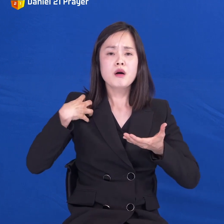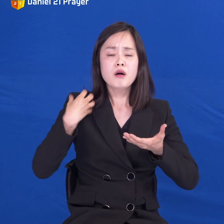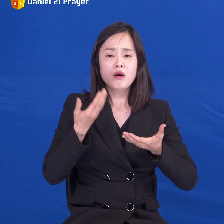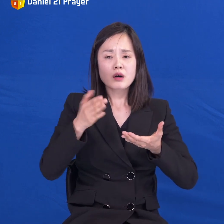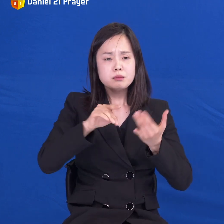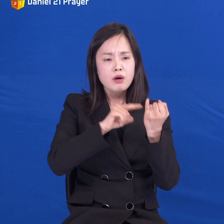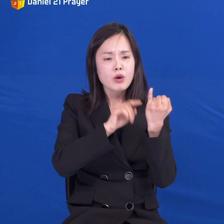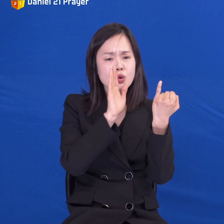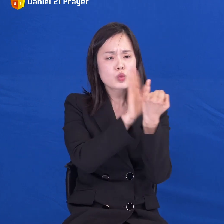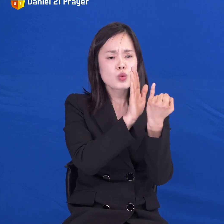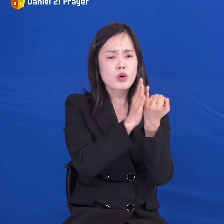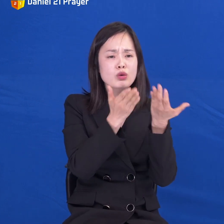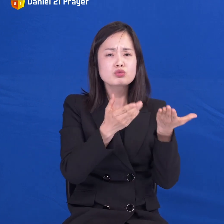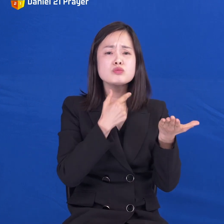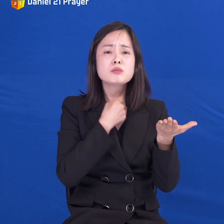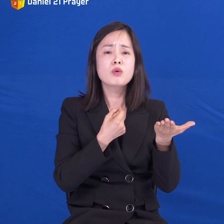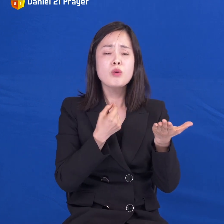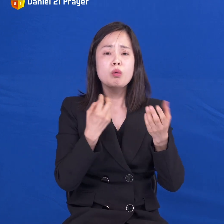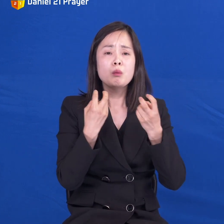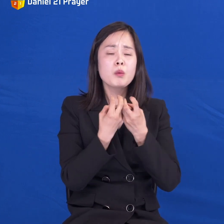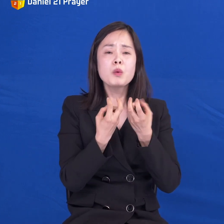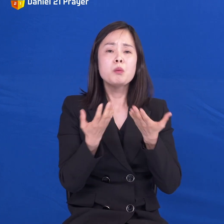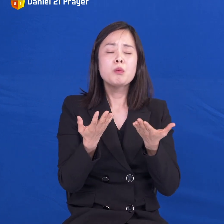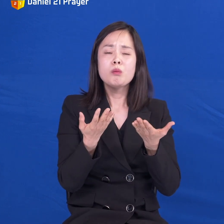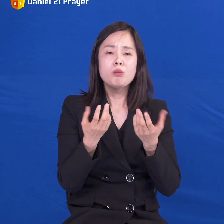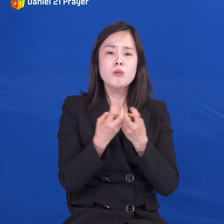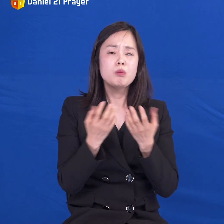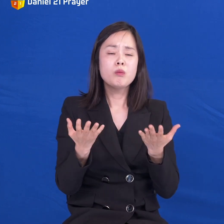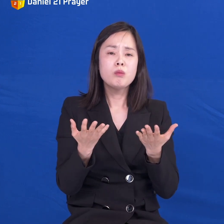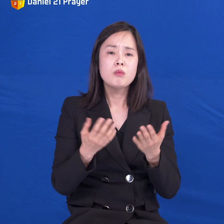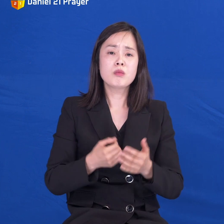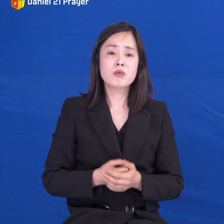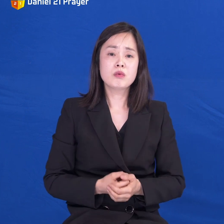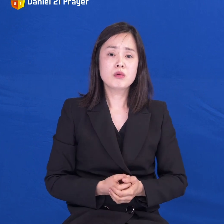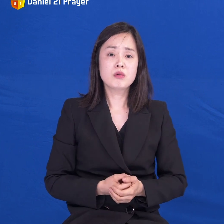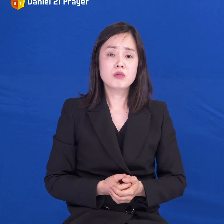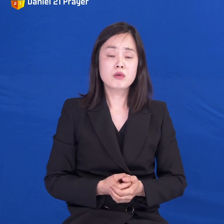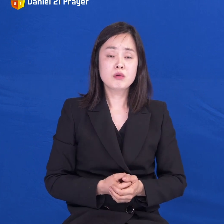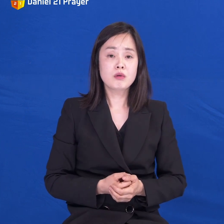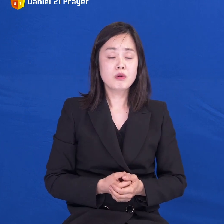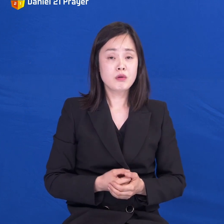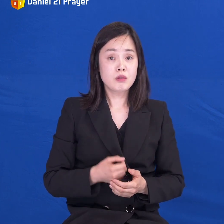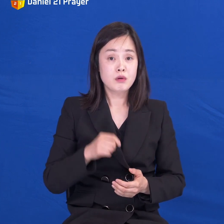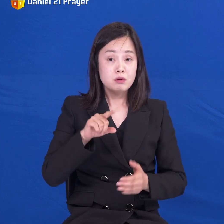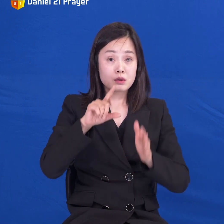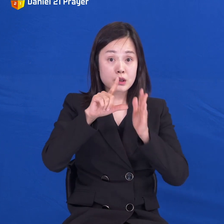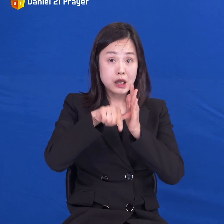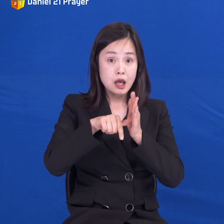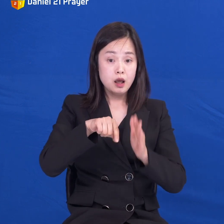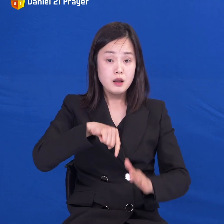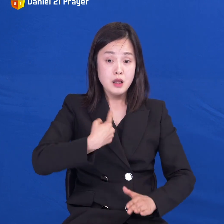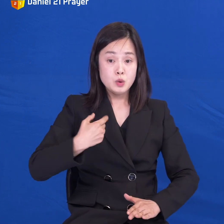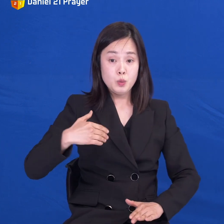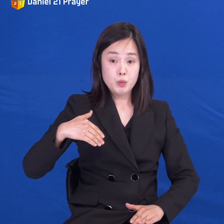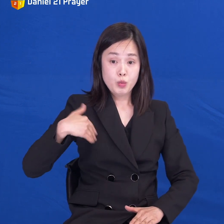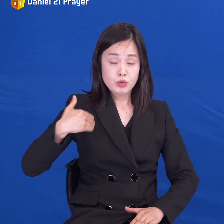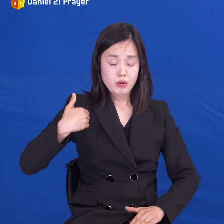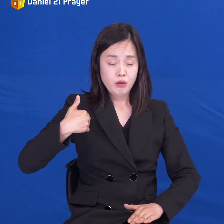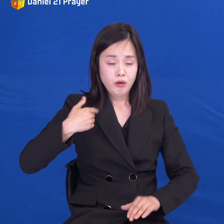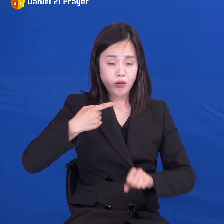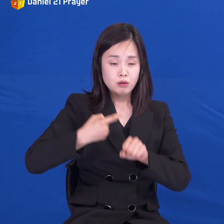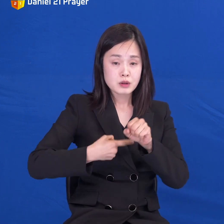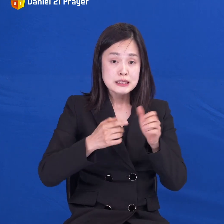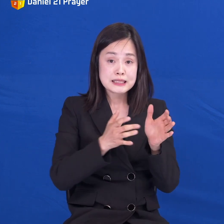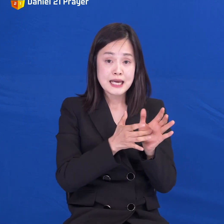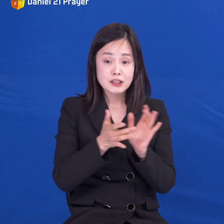하면 좋겠습니까? 그런데 나도 모르게 내가 예수 이름으로 나가